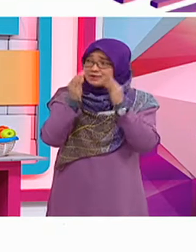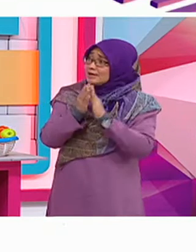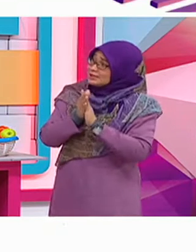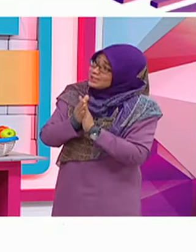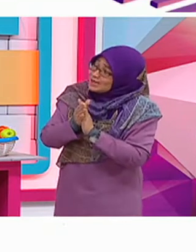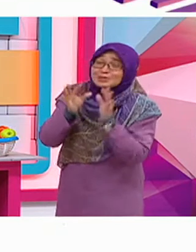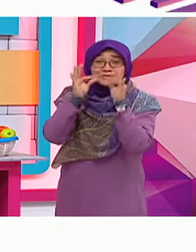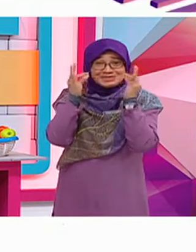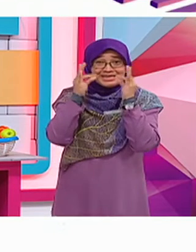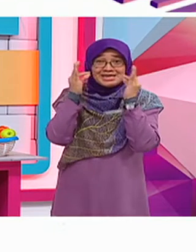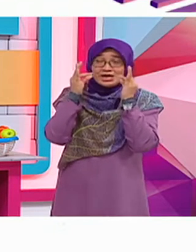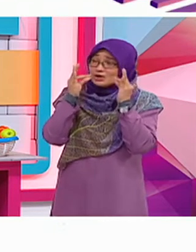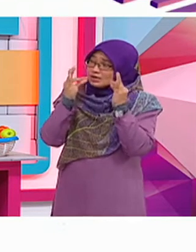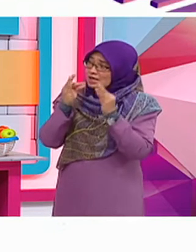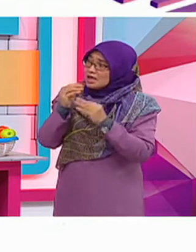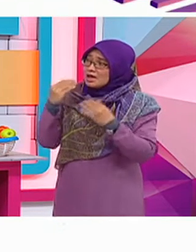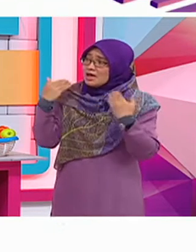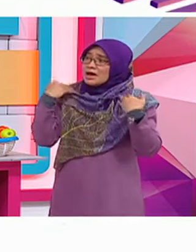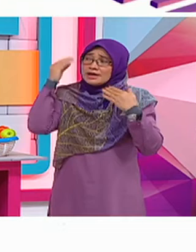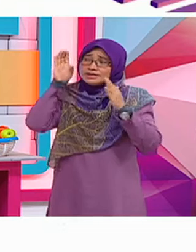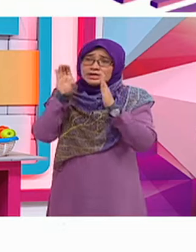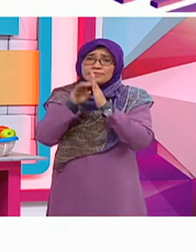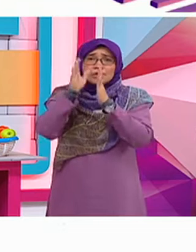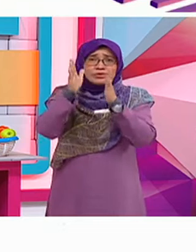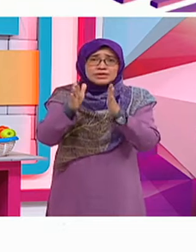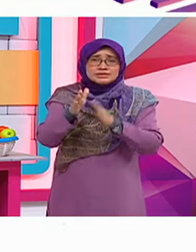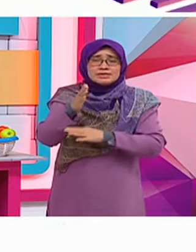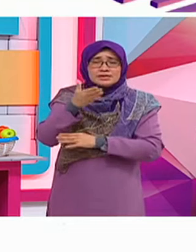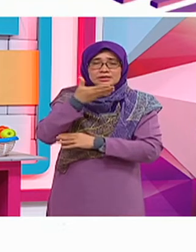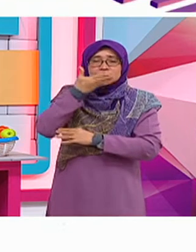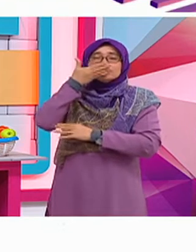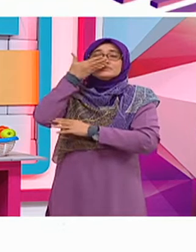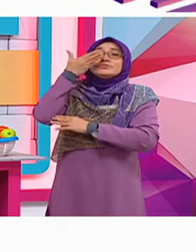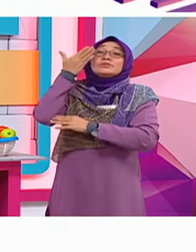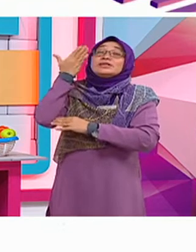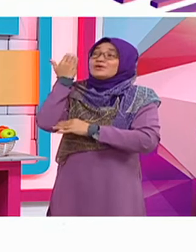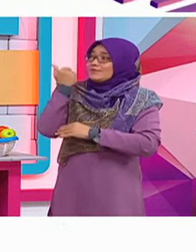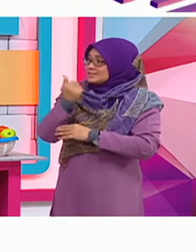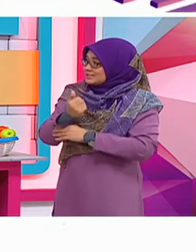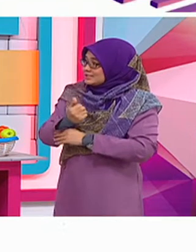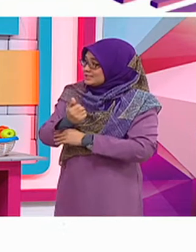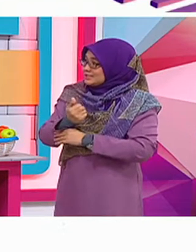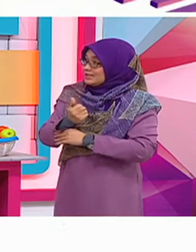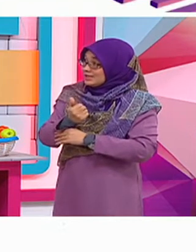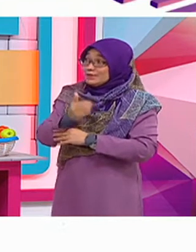ada-ada kucing Oke Wah ada gambar orang sedang bernafas Oke